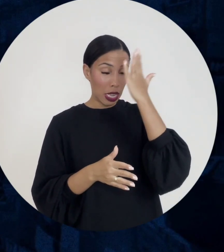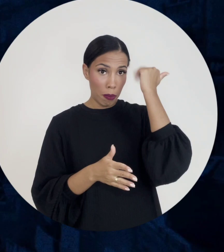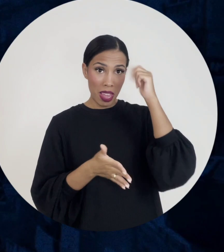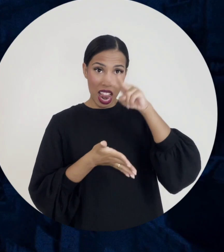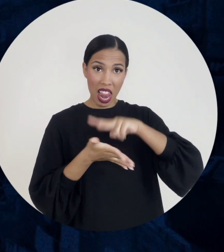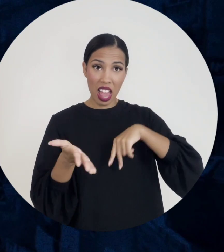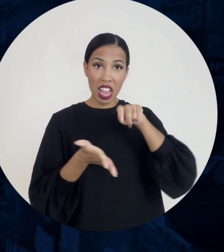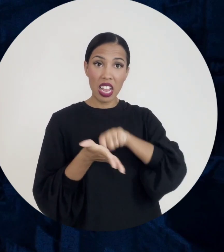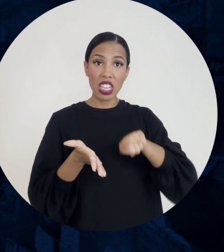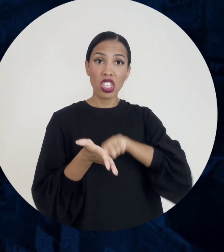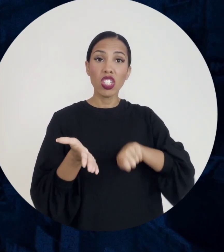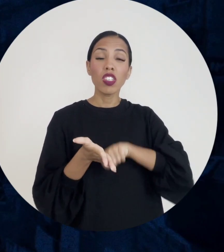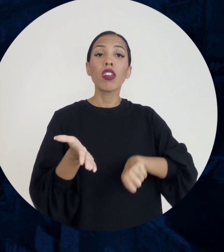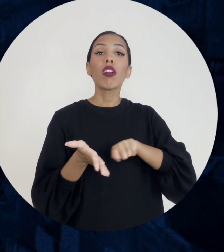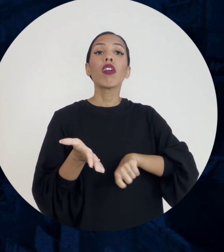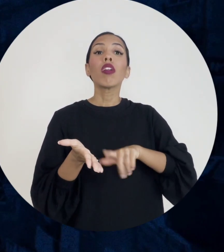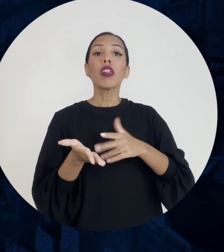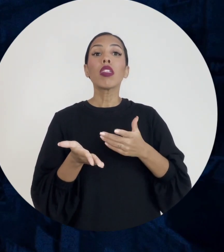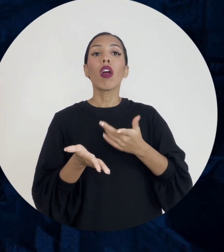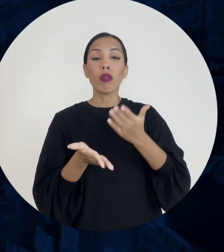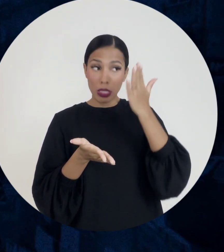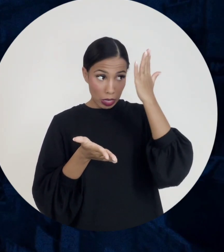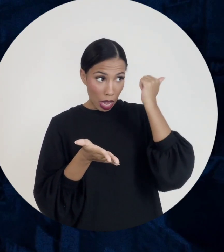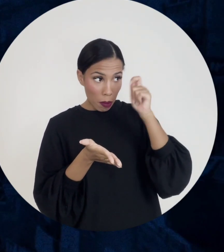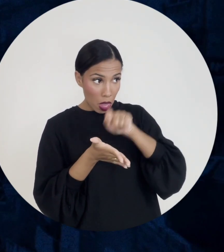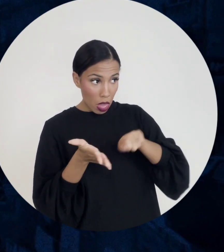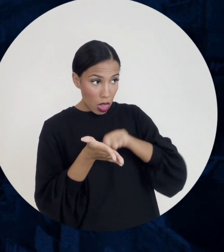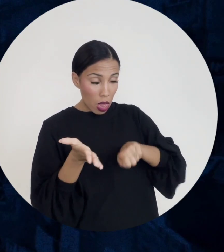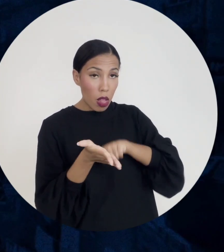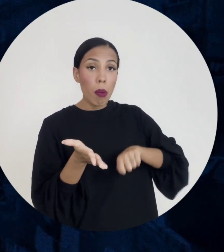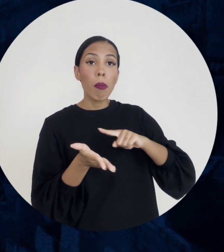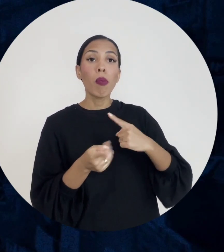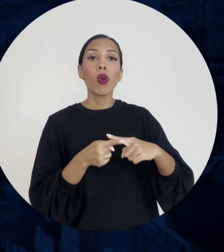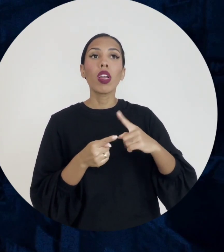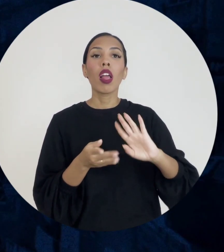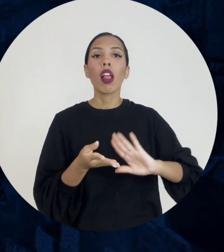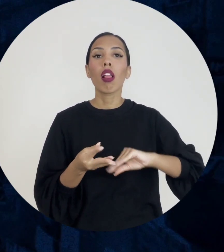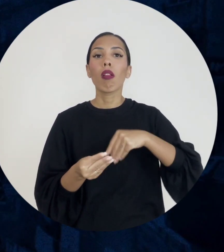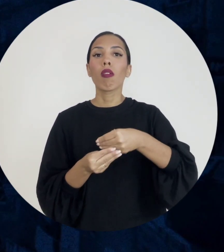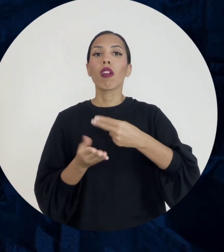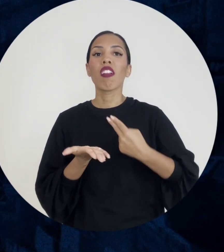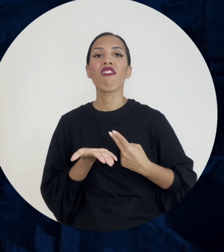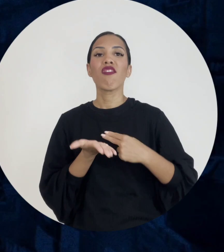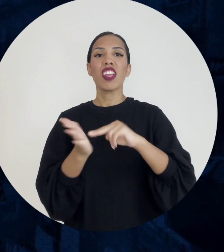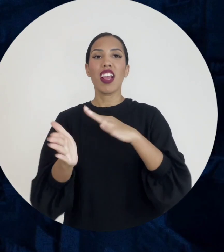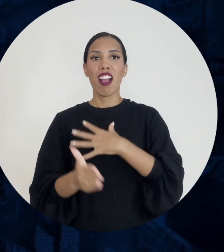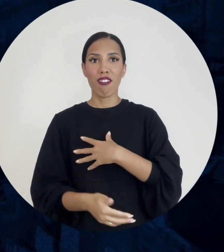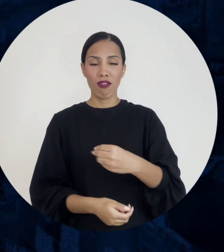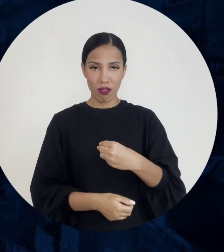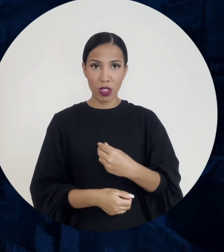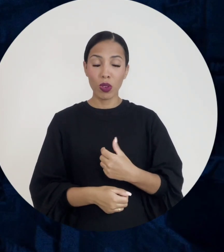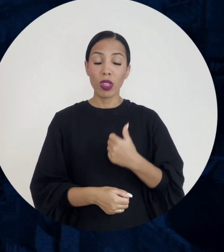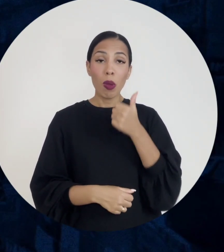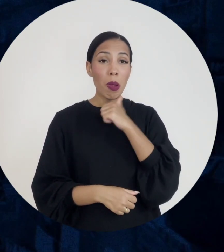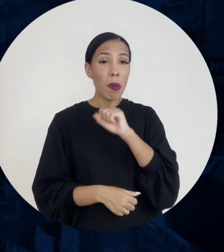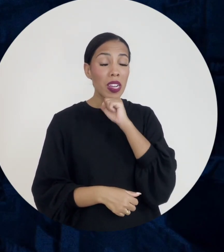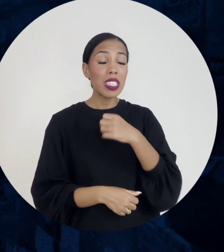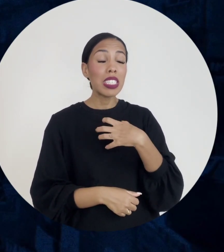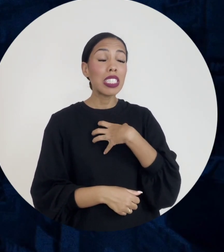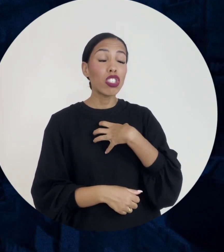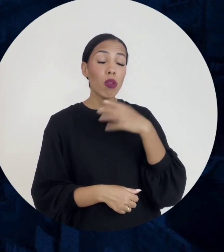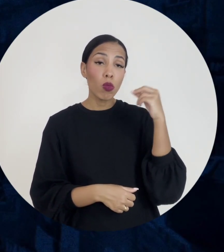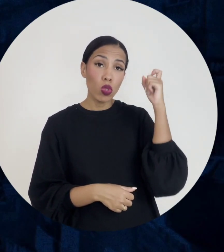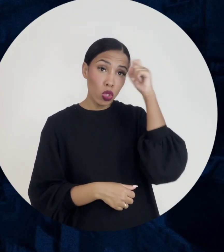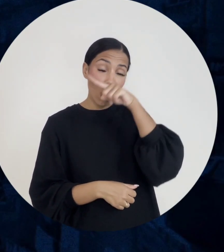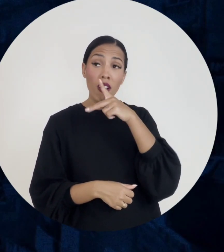era muito difícil, né? Aí ela falava assim: eu vou botar você na escola para você aprender a ler e